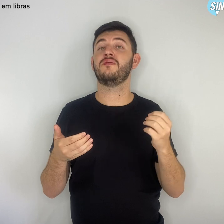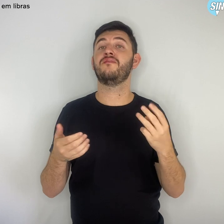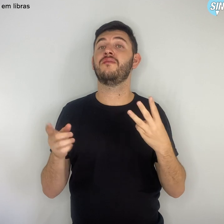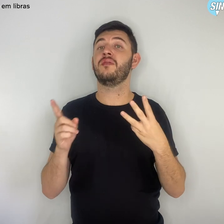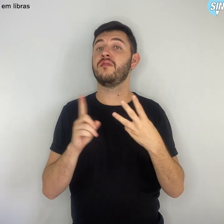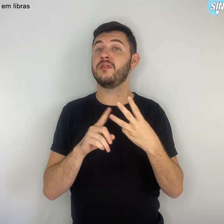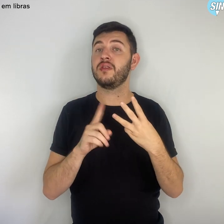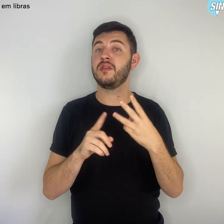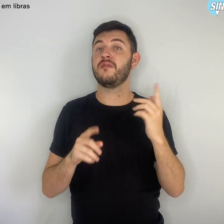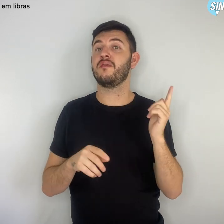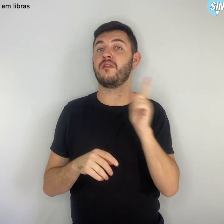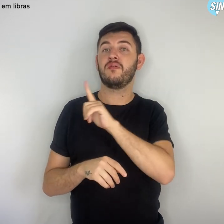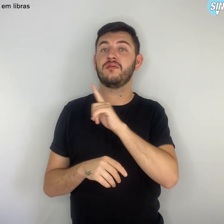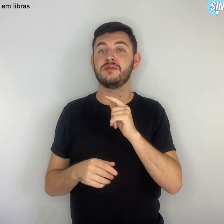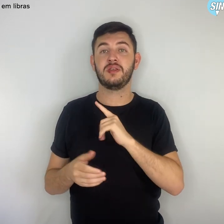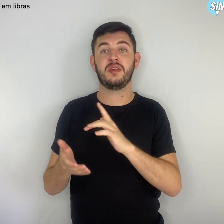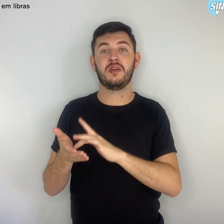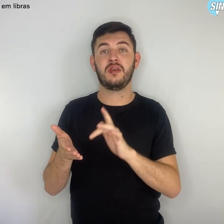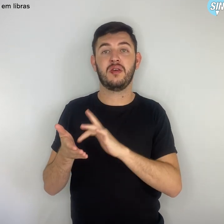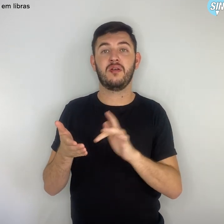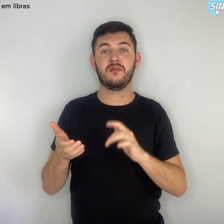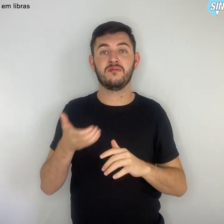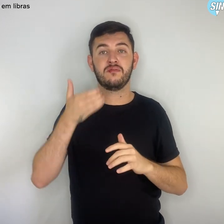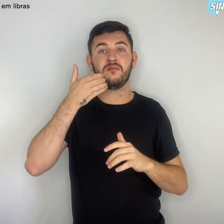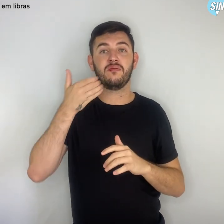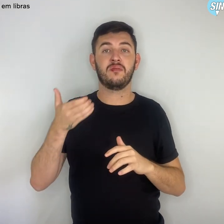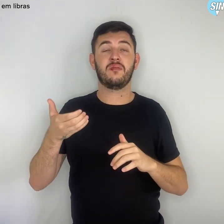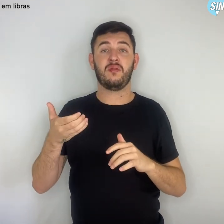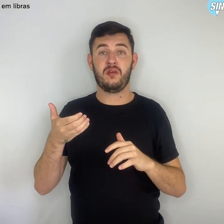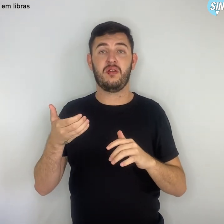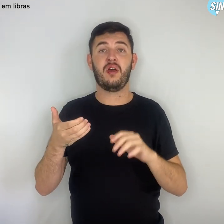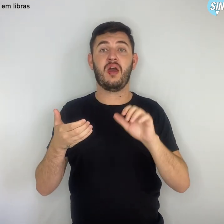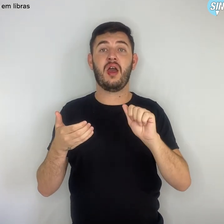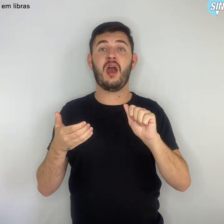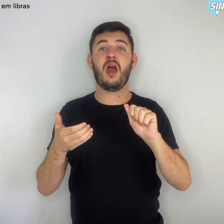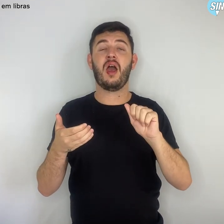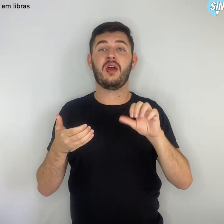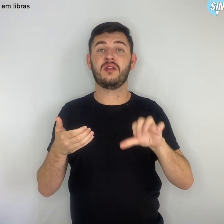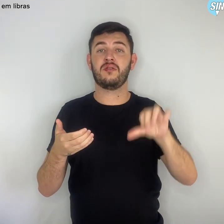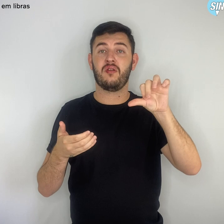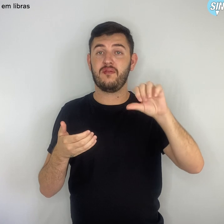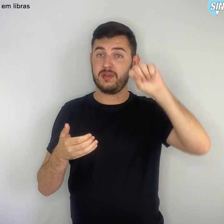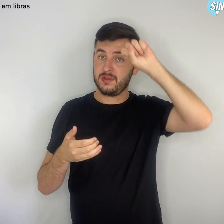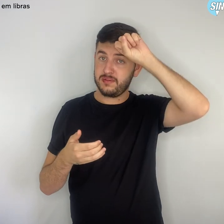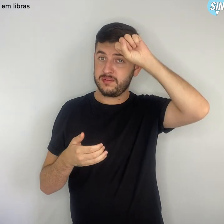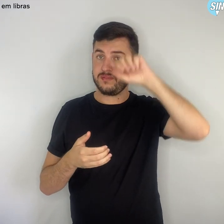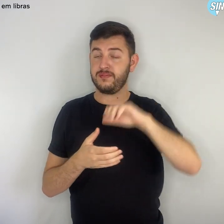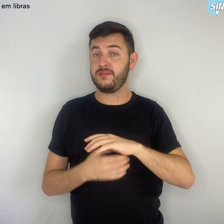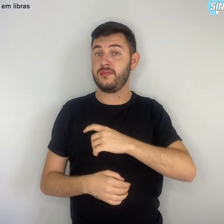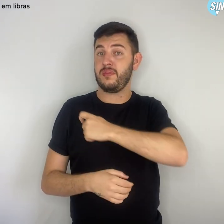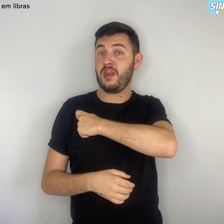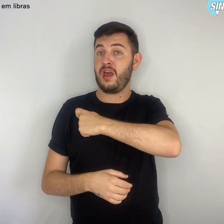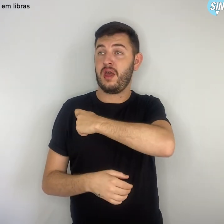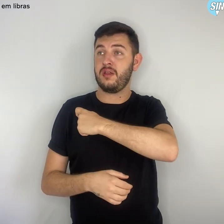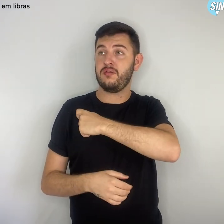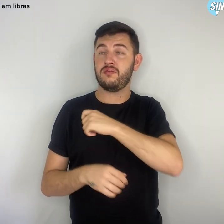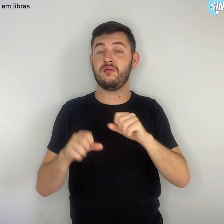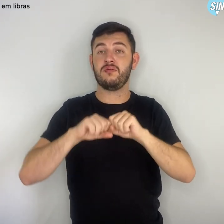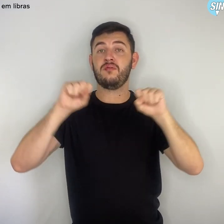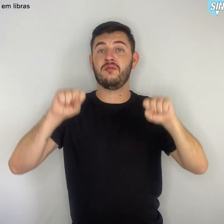Samsung Galaxy A9. Estudantes do sistema socioeducativo ou do sistema prisional